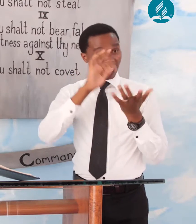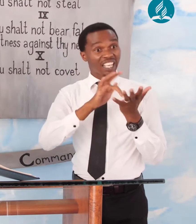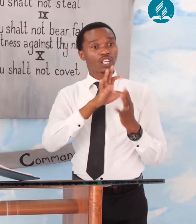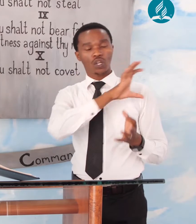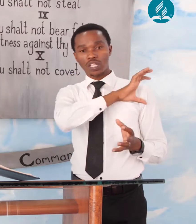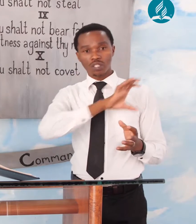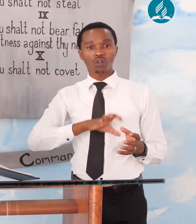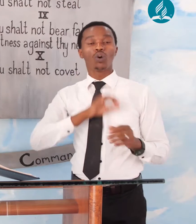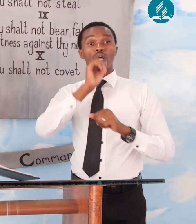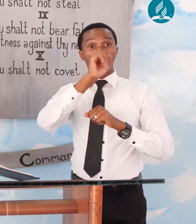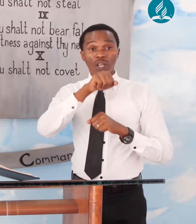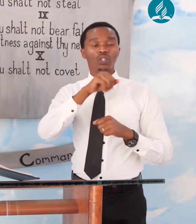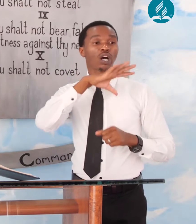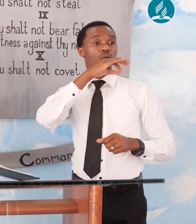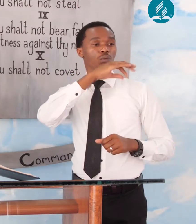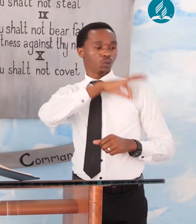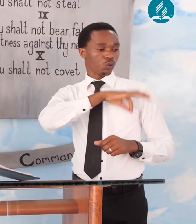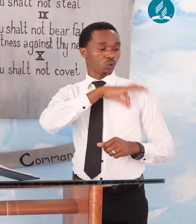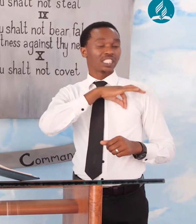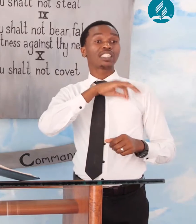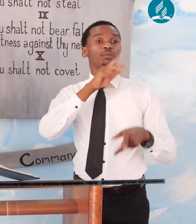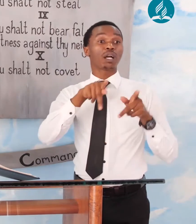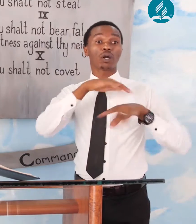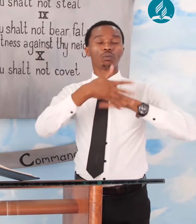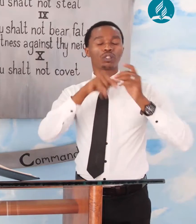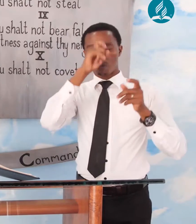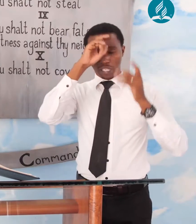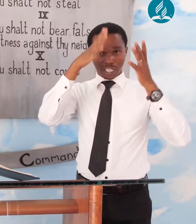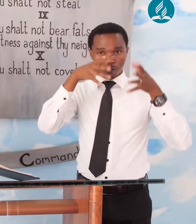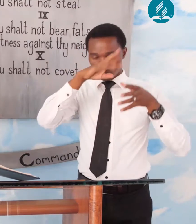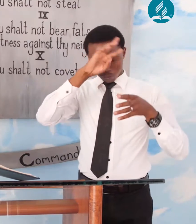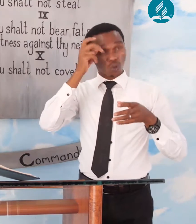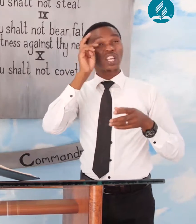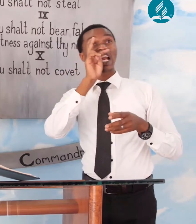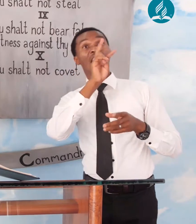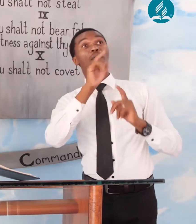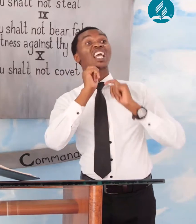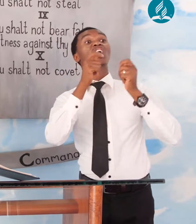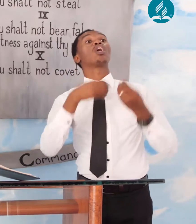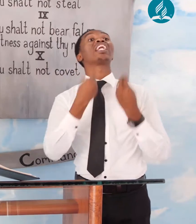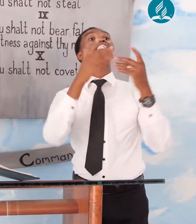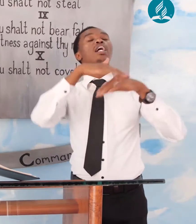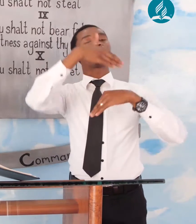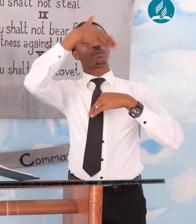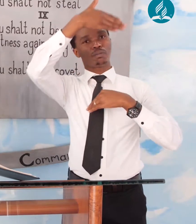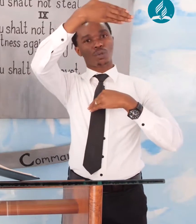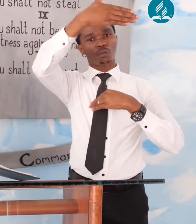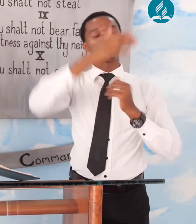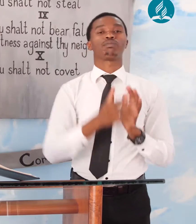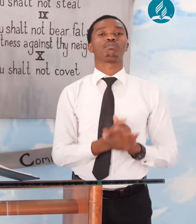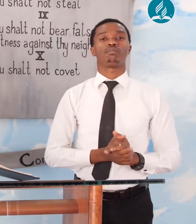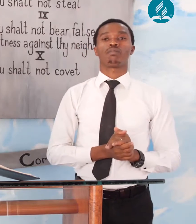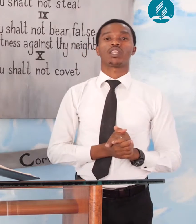kuko yatumbiraga ingororano azagororerwa. hanyuma tugiye kureba